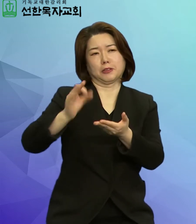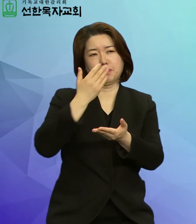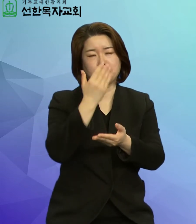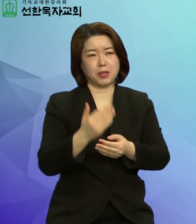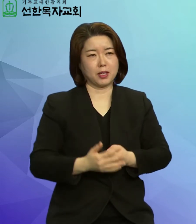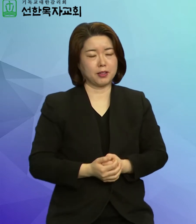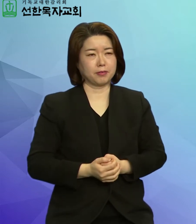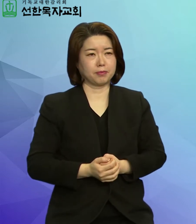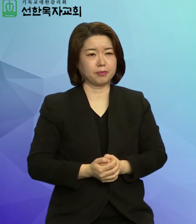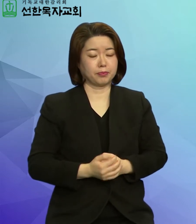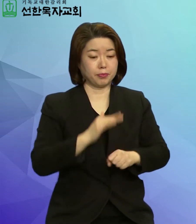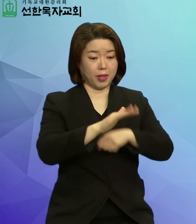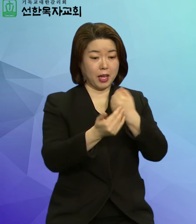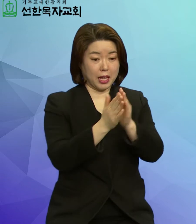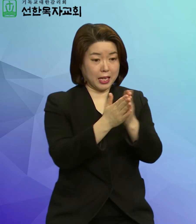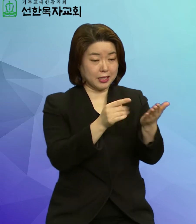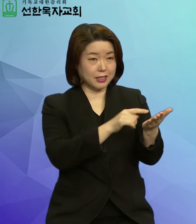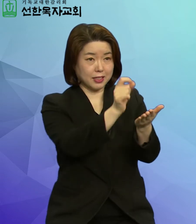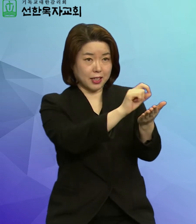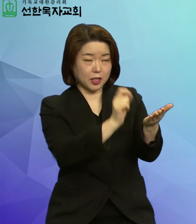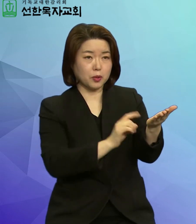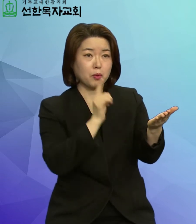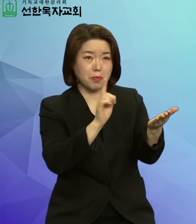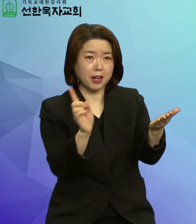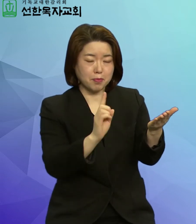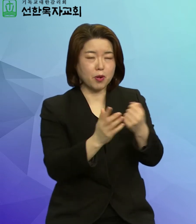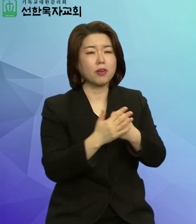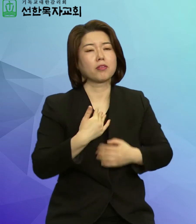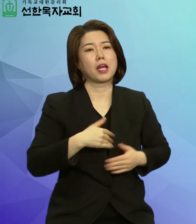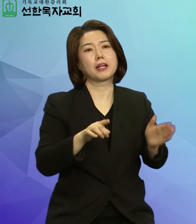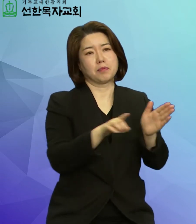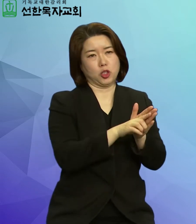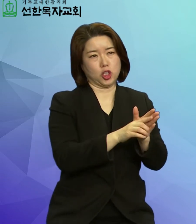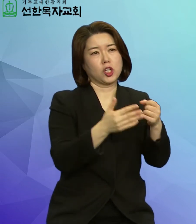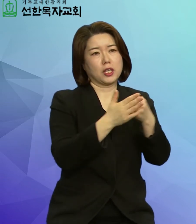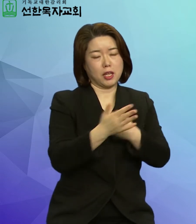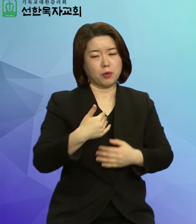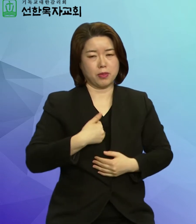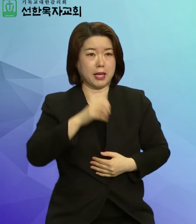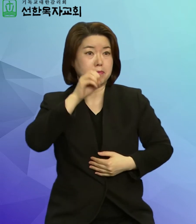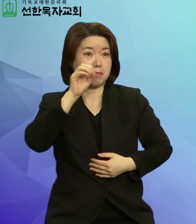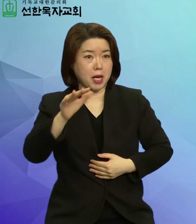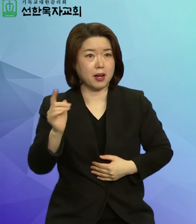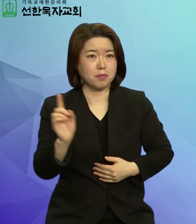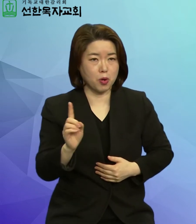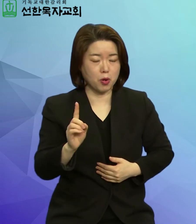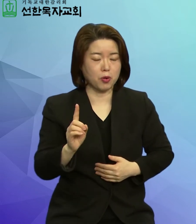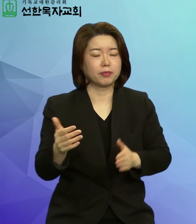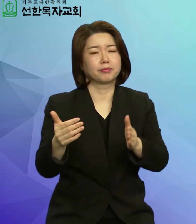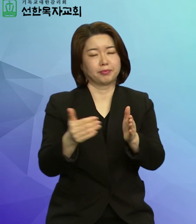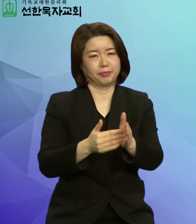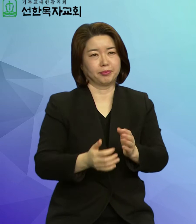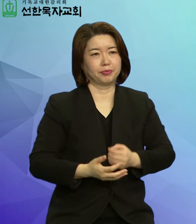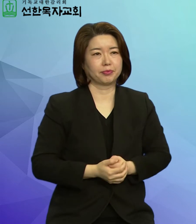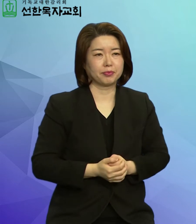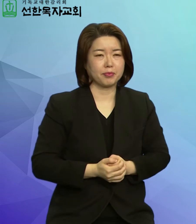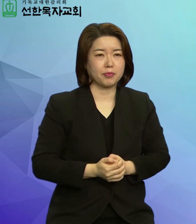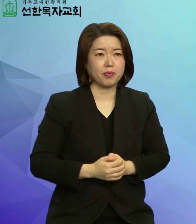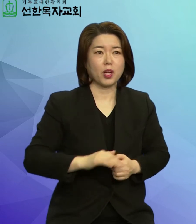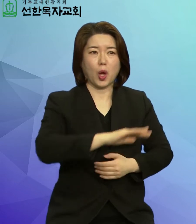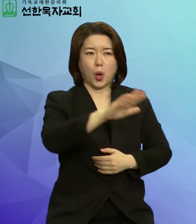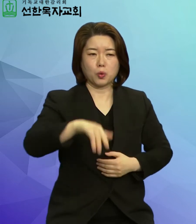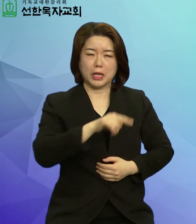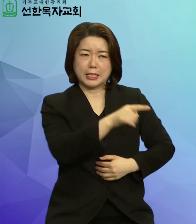여러분에게서 작용합니다. 성경에 기록하기를 나는 믿었다. 그러므로 나는 말하였다